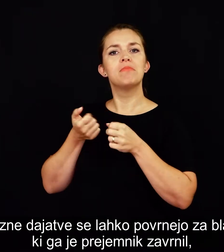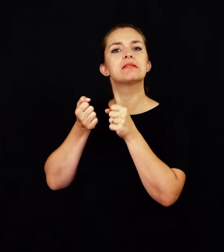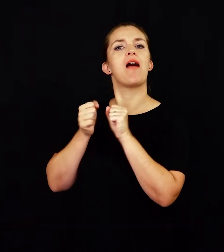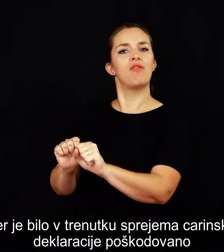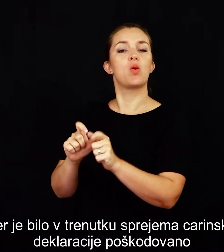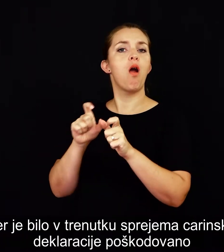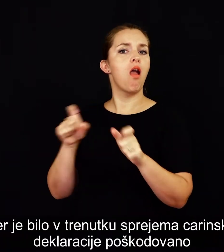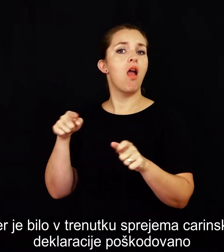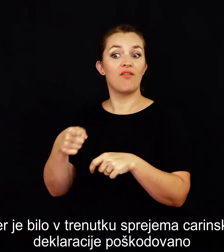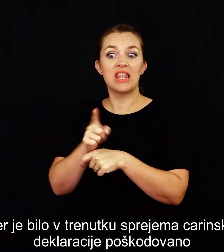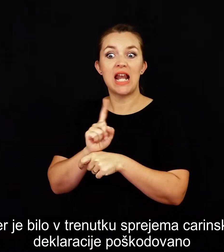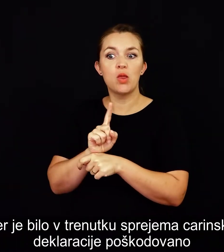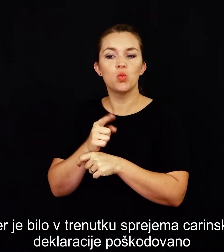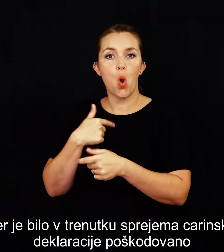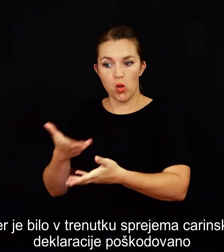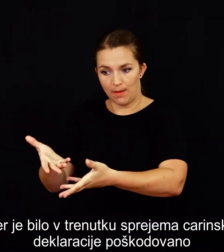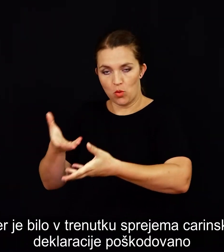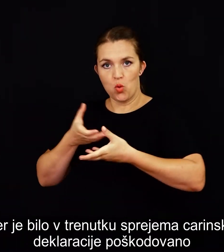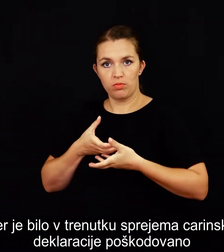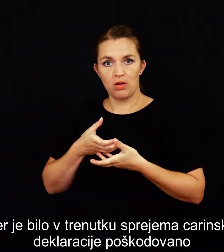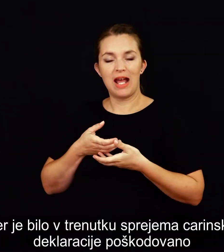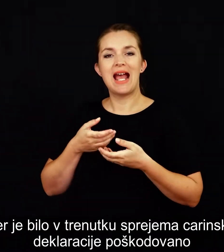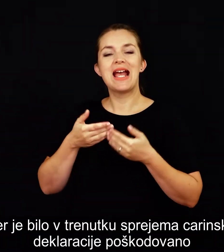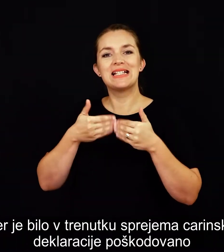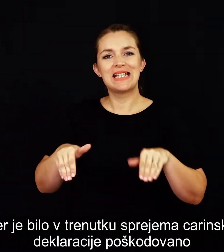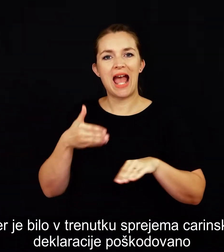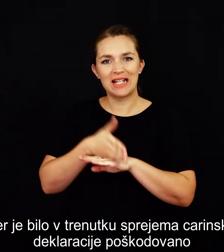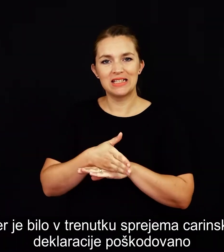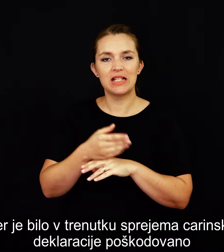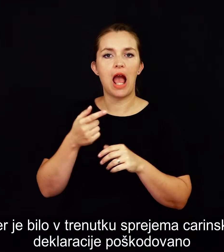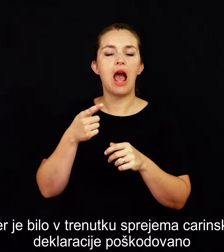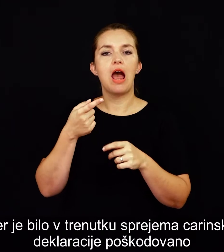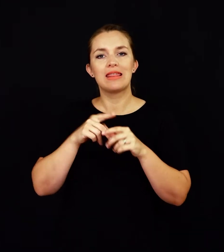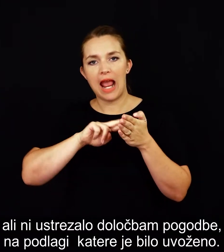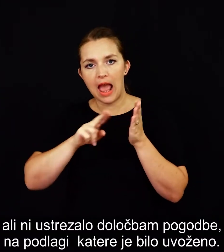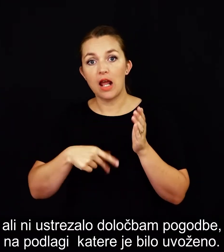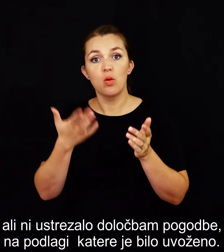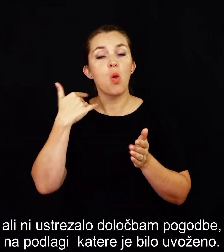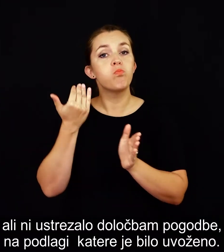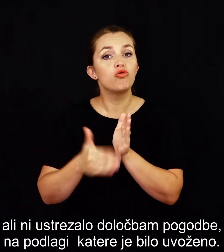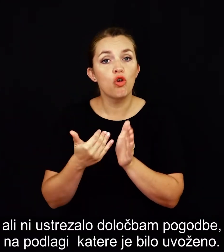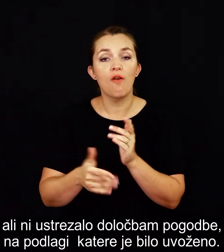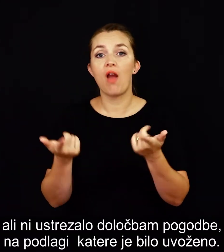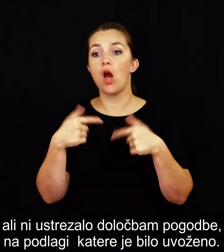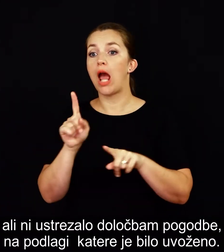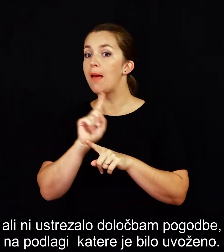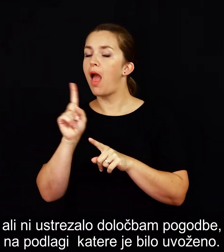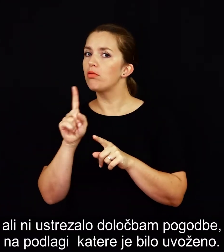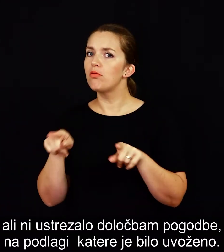ker je bilo v trenutku sprejema carinske deklaracije poškodovano ali ni ustrezalo določbam pogodbe, na